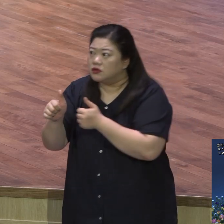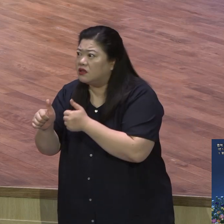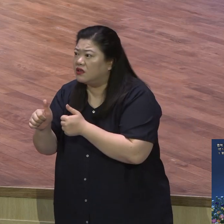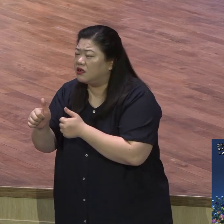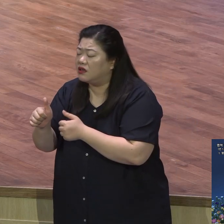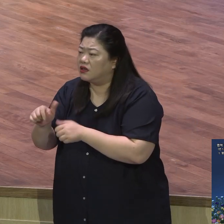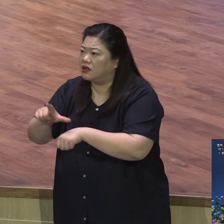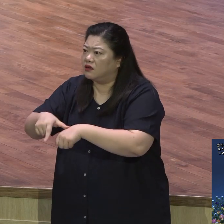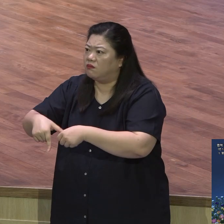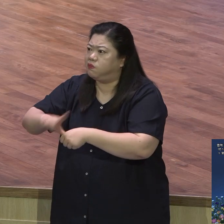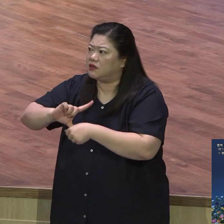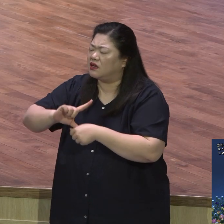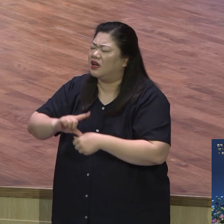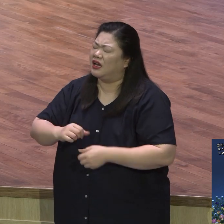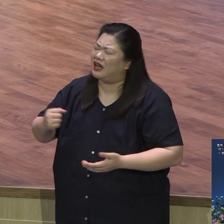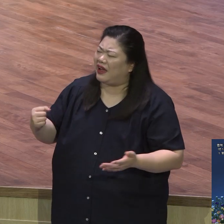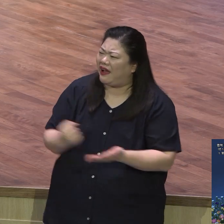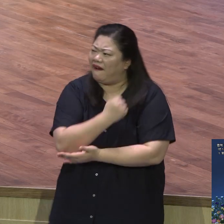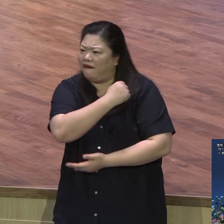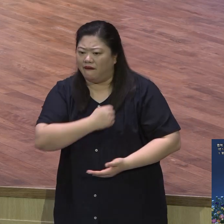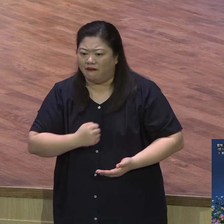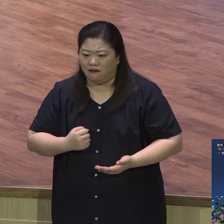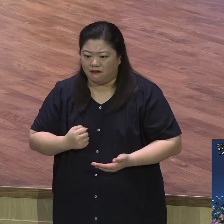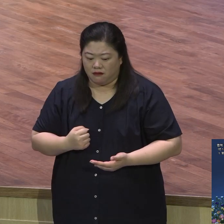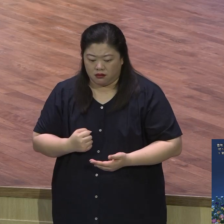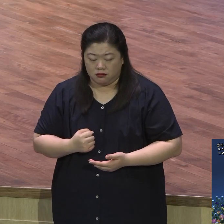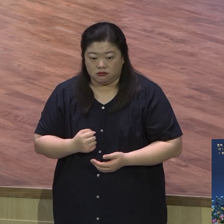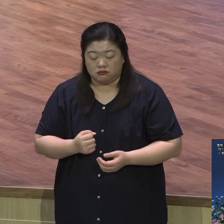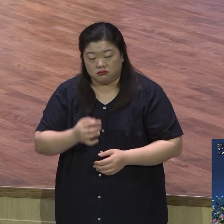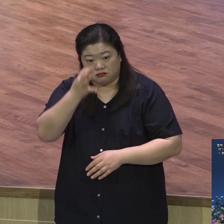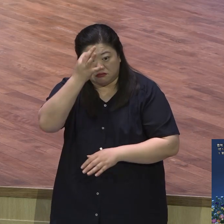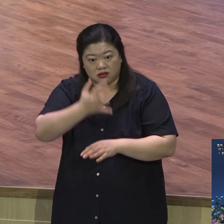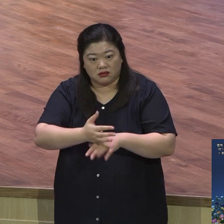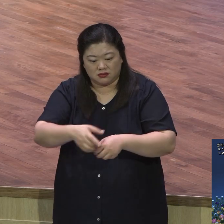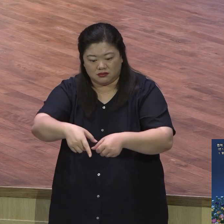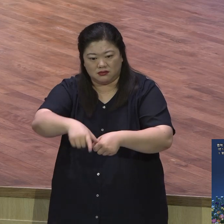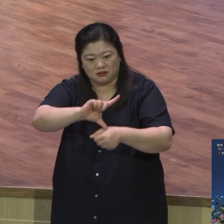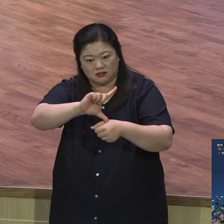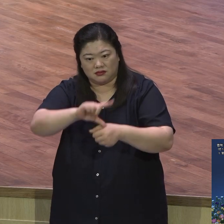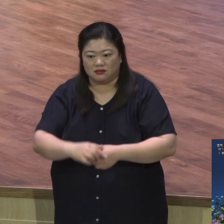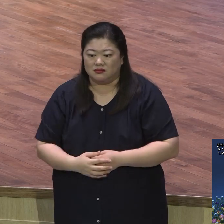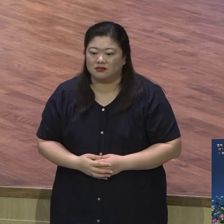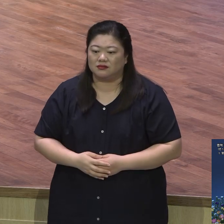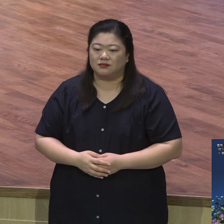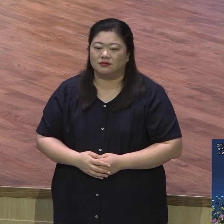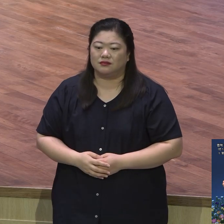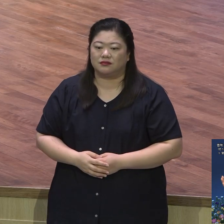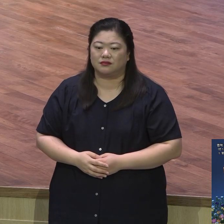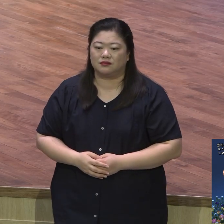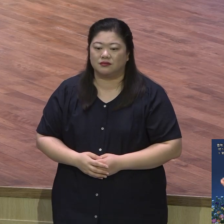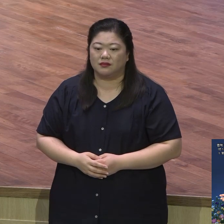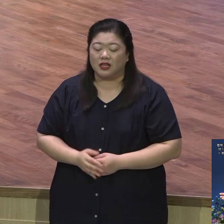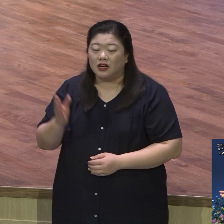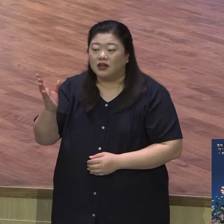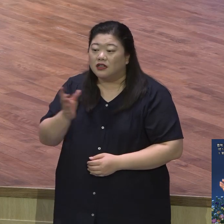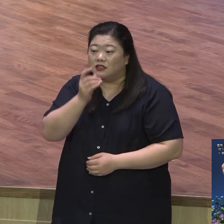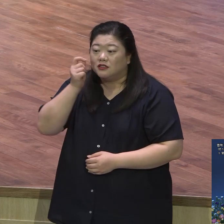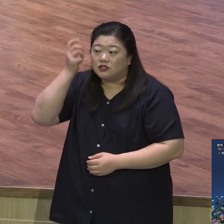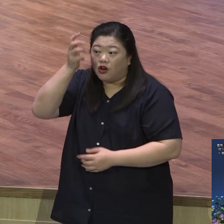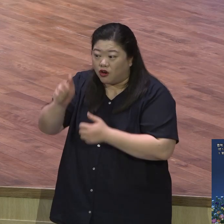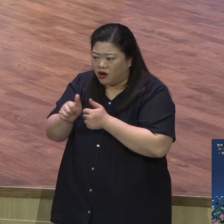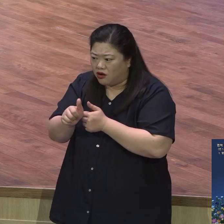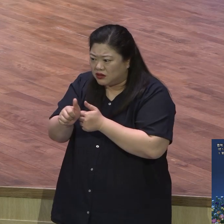그때 내가 그리 몰랐을까 성령인들을 받지 못하면요 계속 어떤 인생이 됐냐 뒷북 인생이